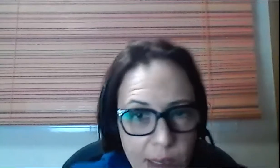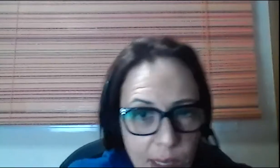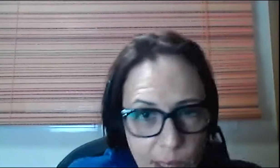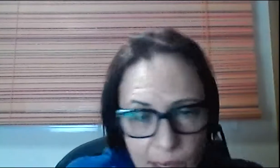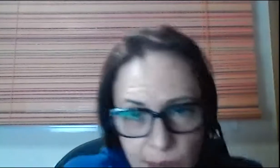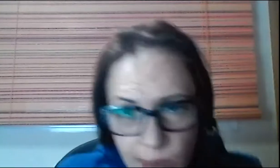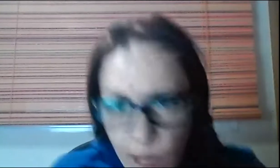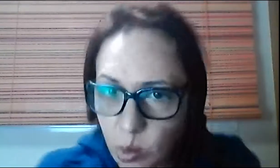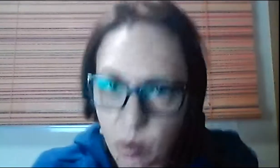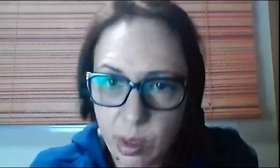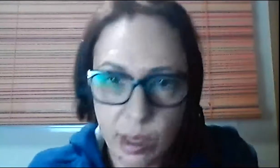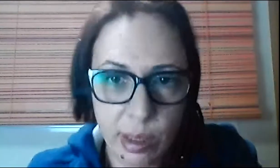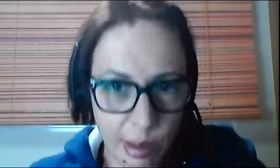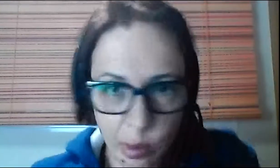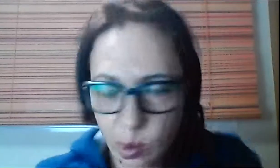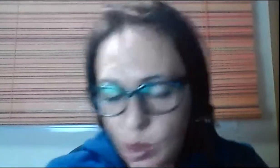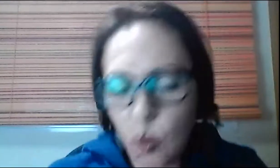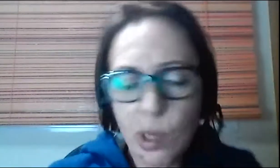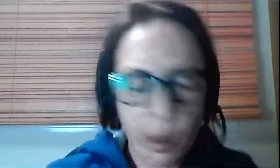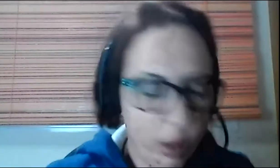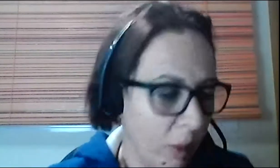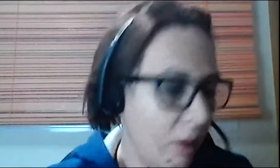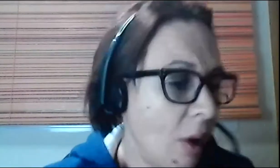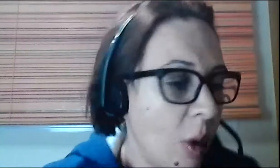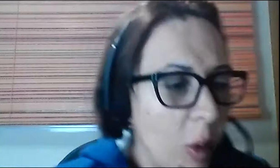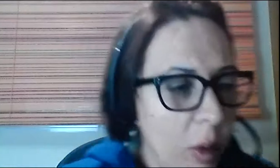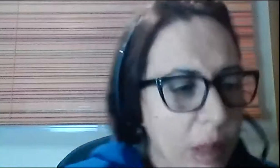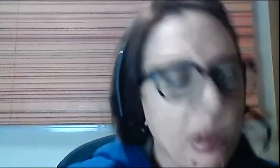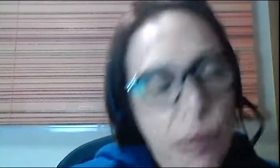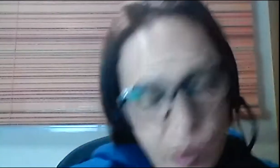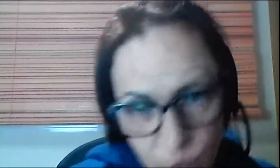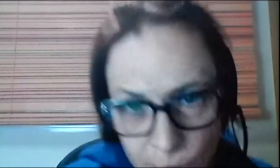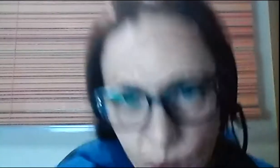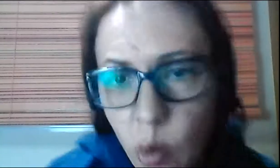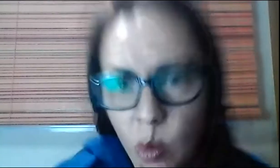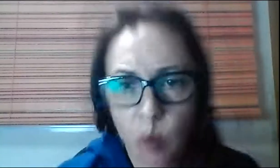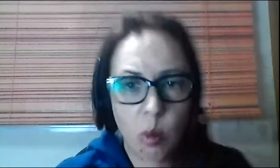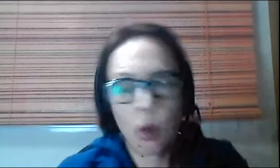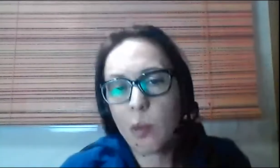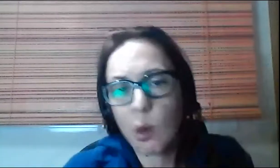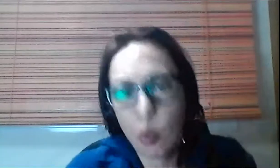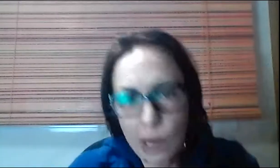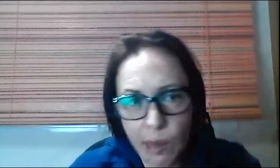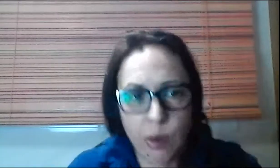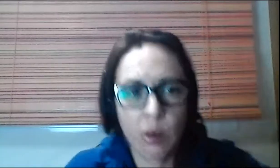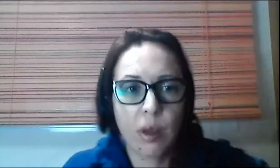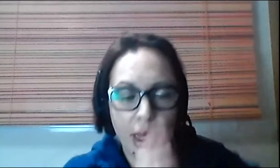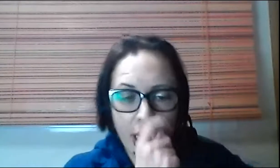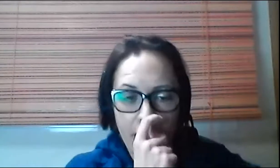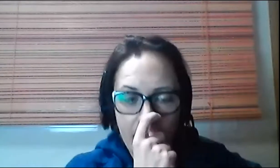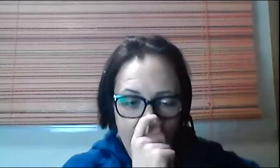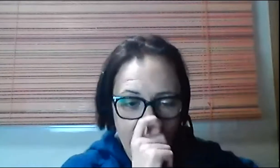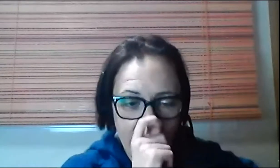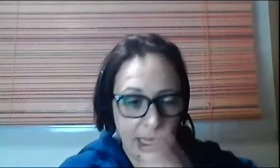alternativas, tanto de opciones de jubilación o de prejubilación, perdón, o no prejubilación,